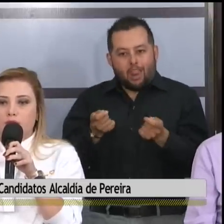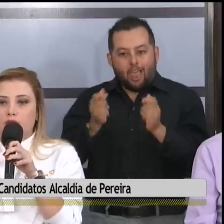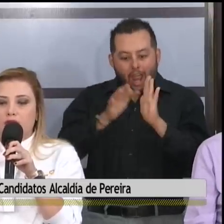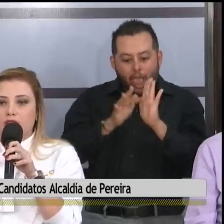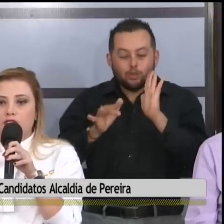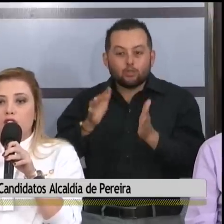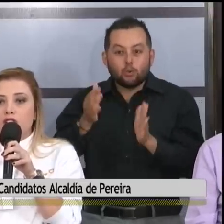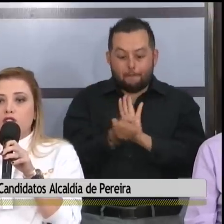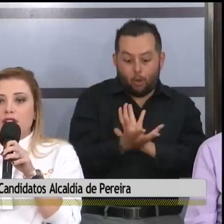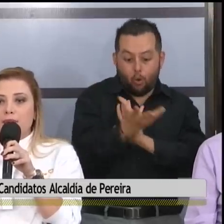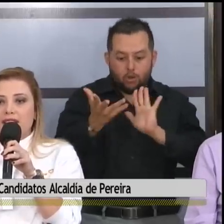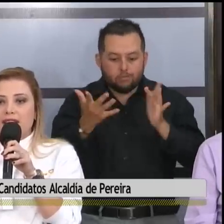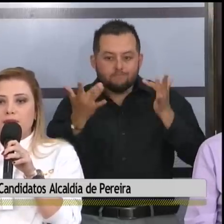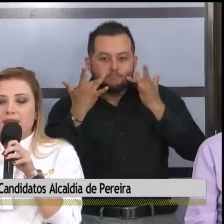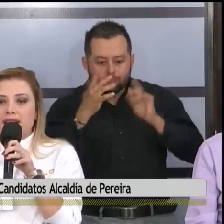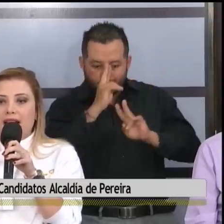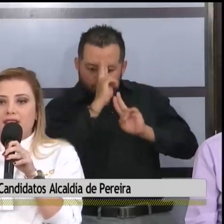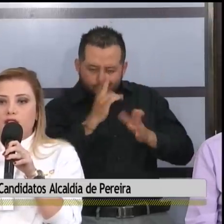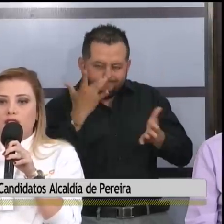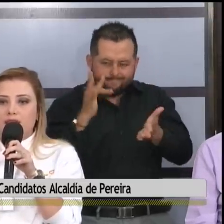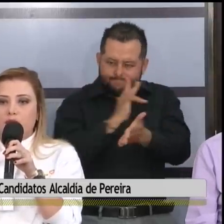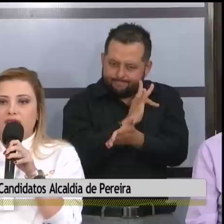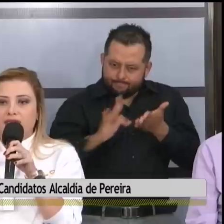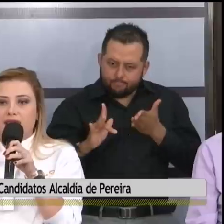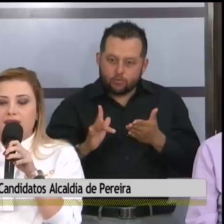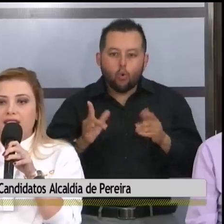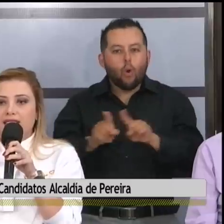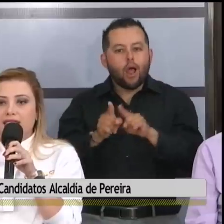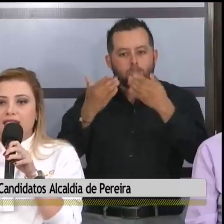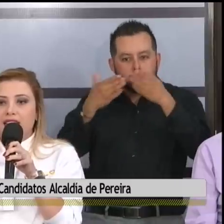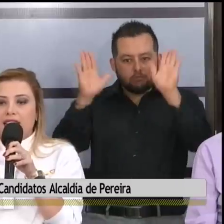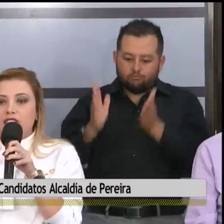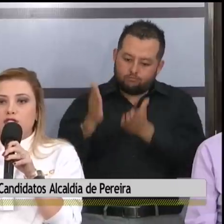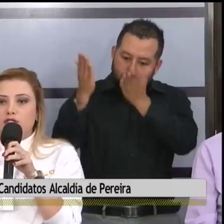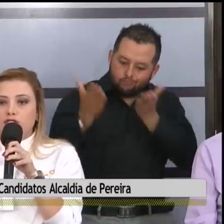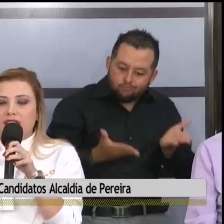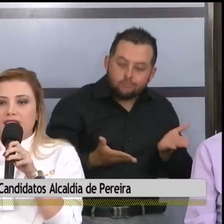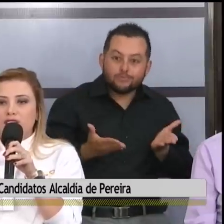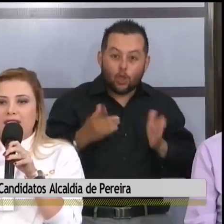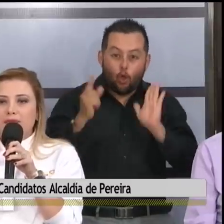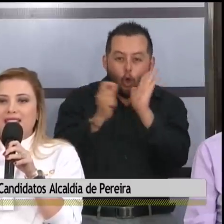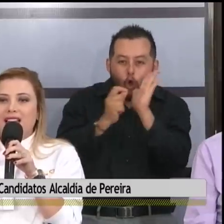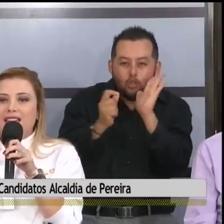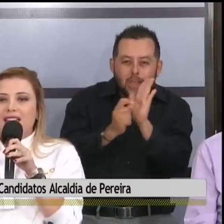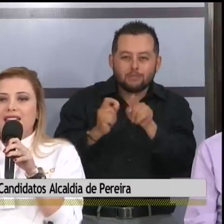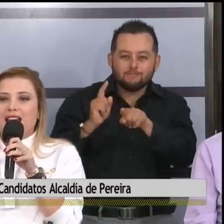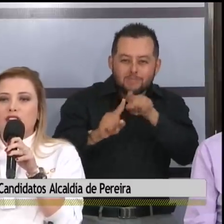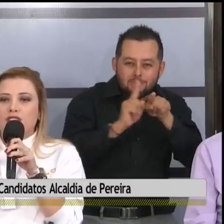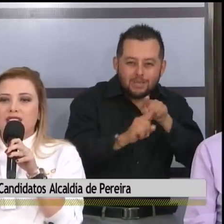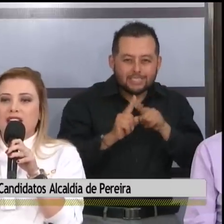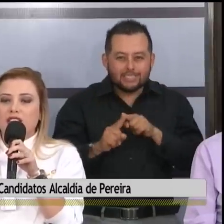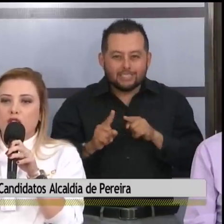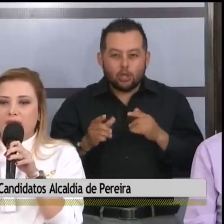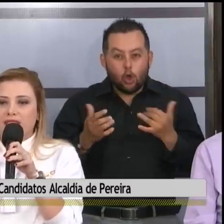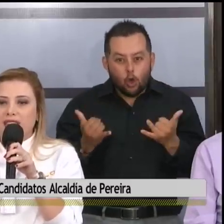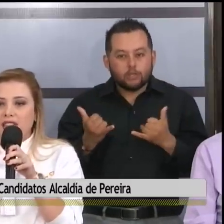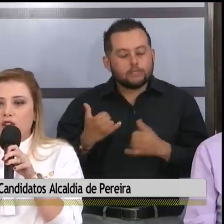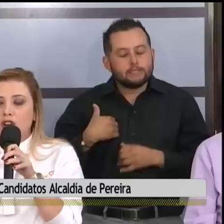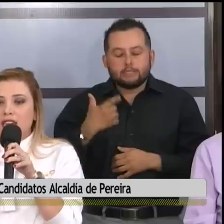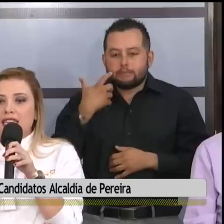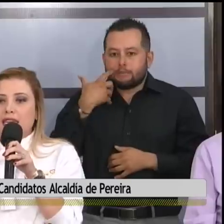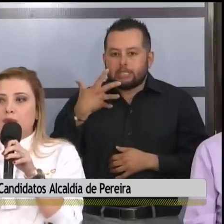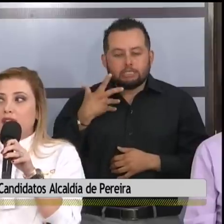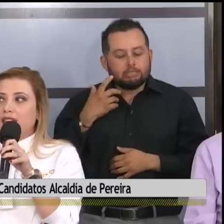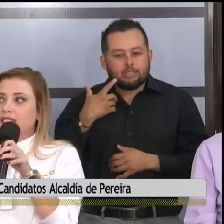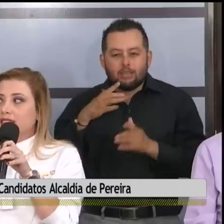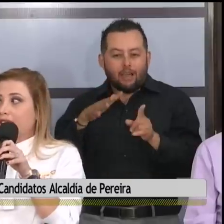recursos públicos de una manera impecable, con las puertas abiertas, esos contratos de demanda realidad que hoy están atormentando